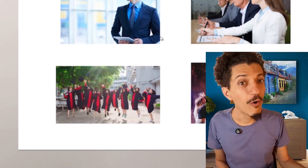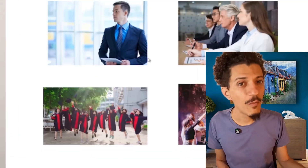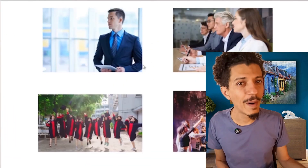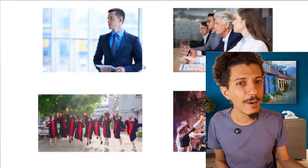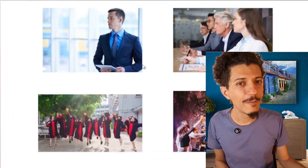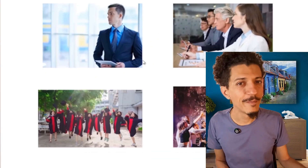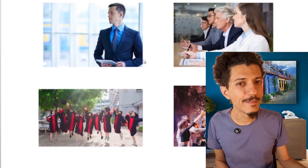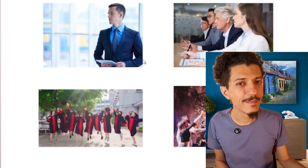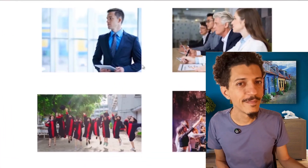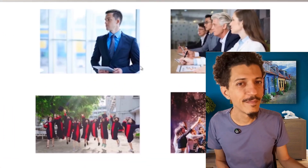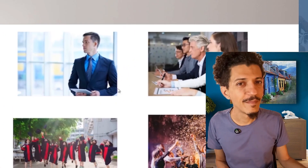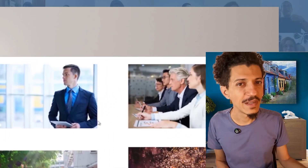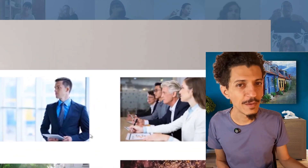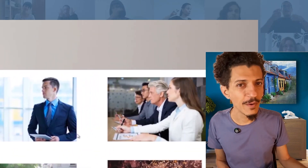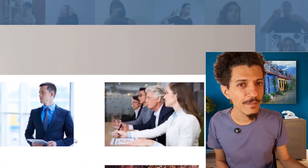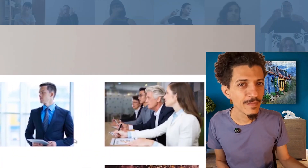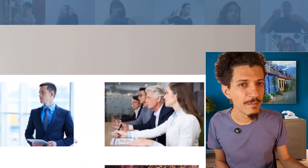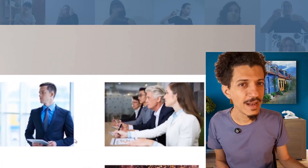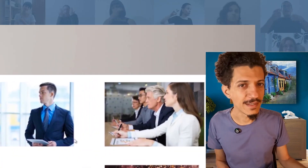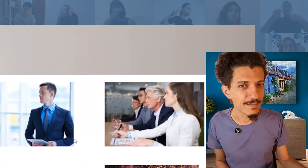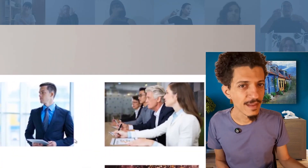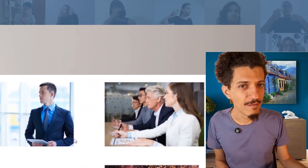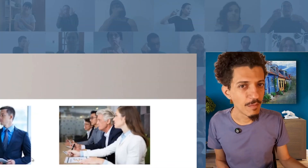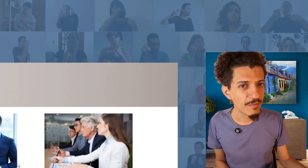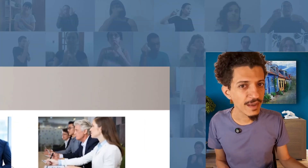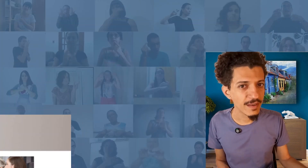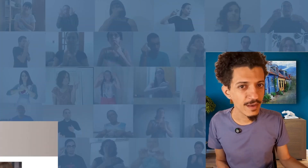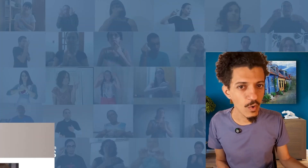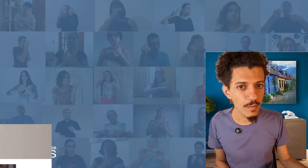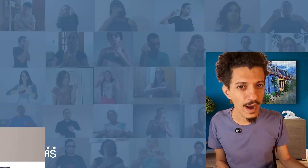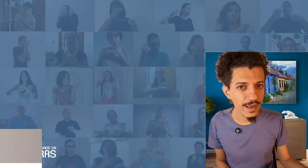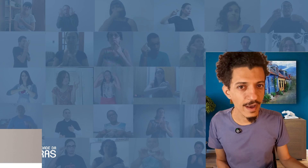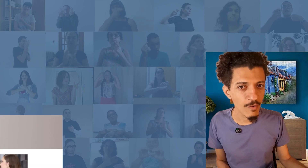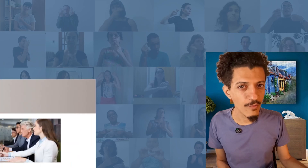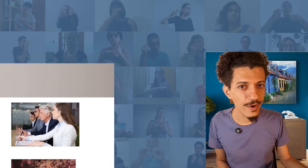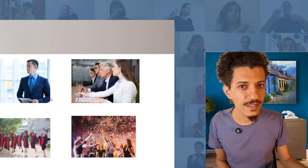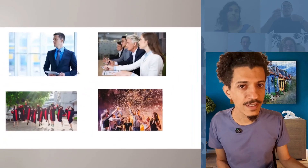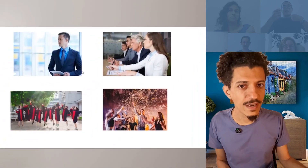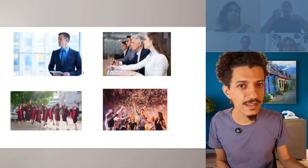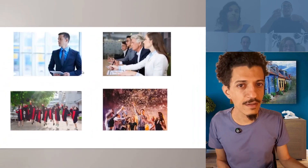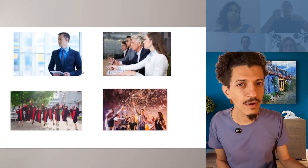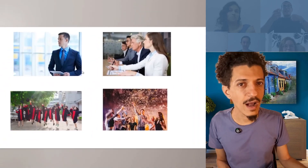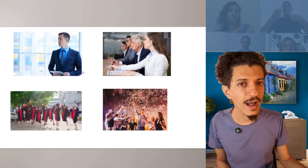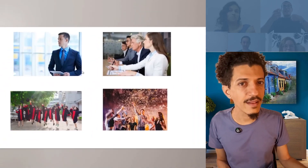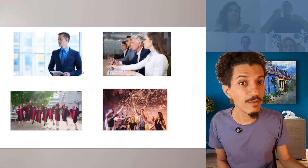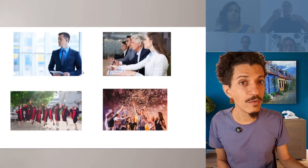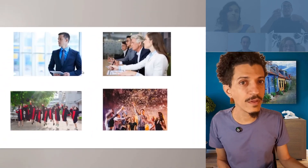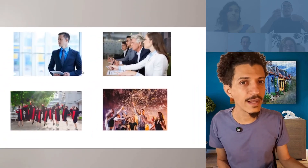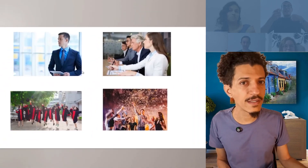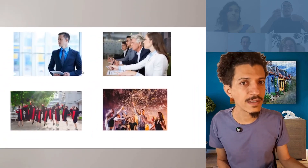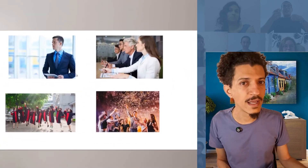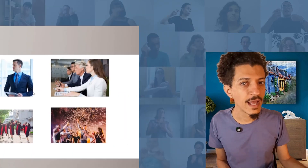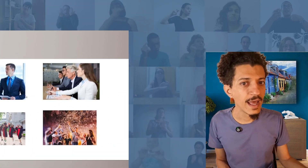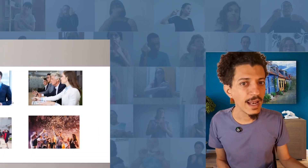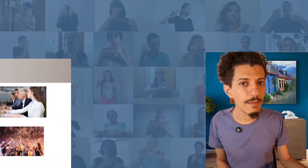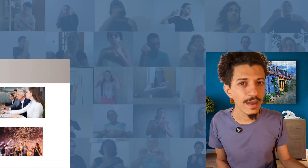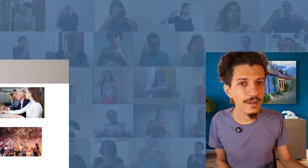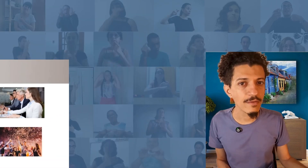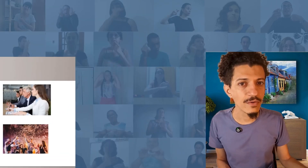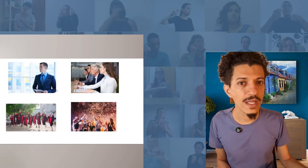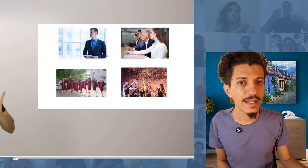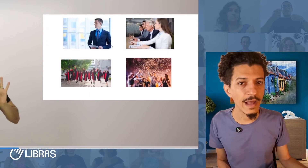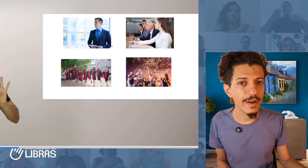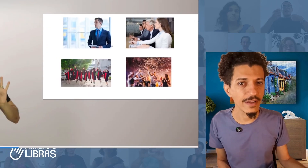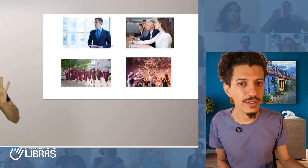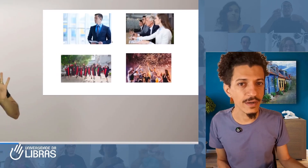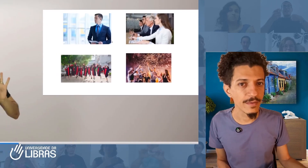Observa a roupa. Percebeu? Beleza. Vamos ver aqui como a Raquel foi sinalizando cada um desses